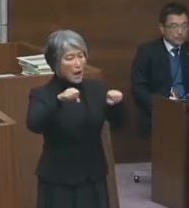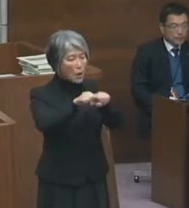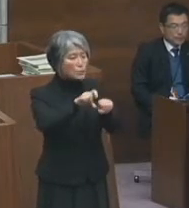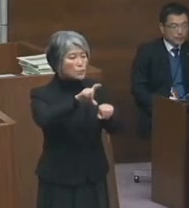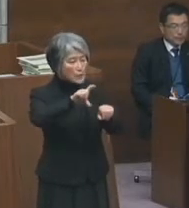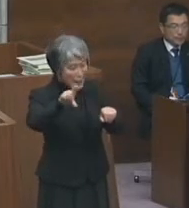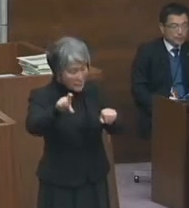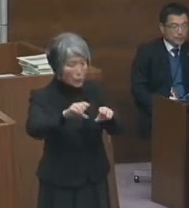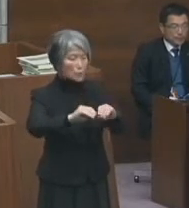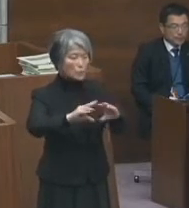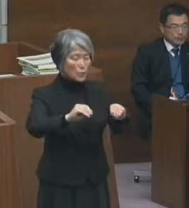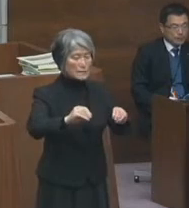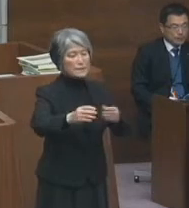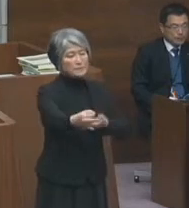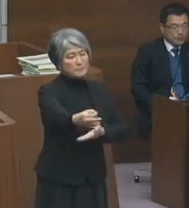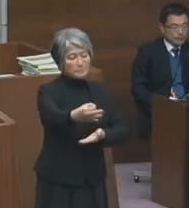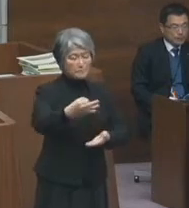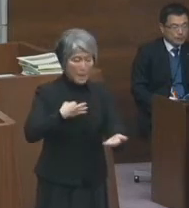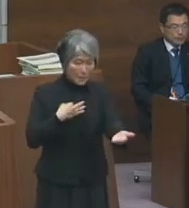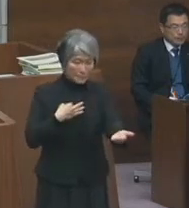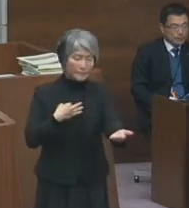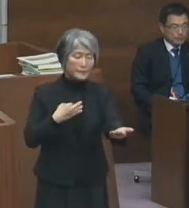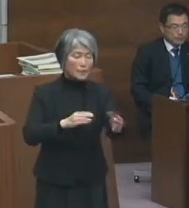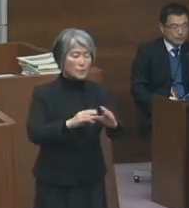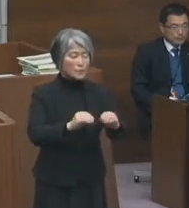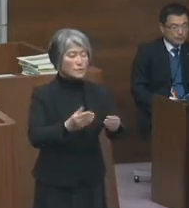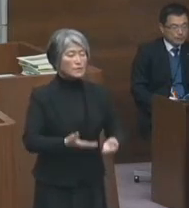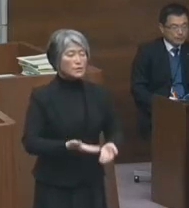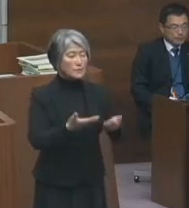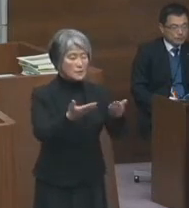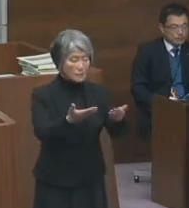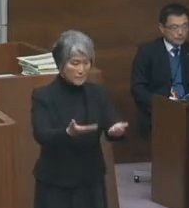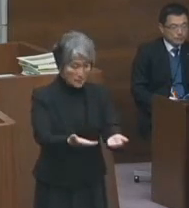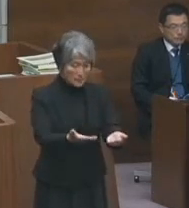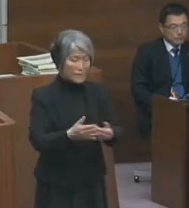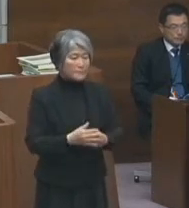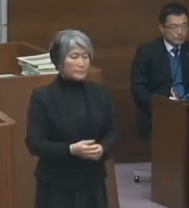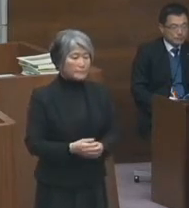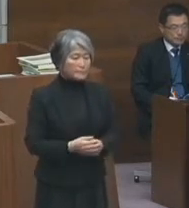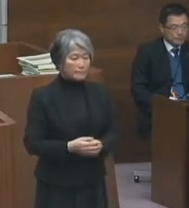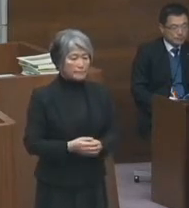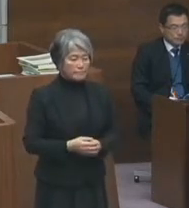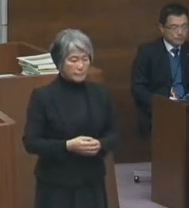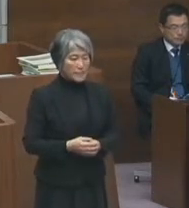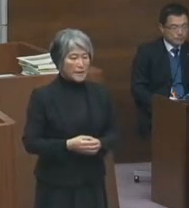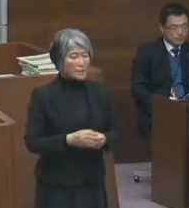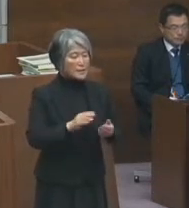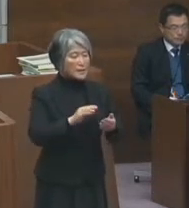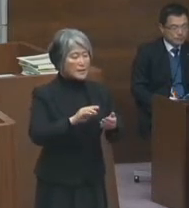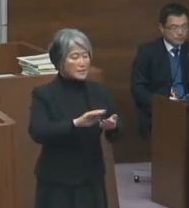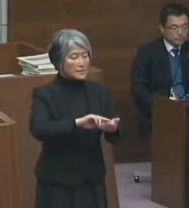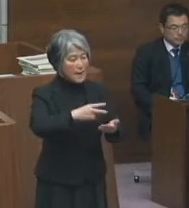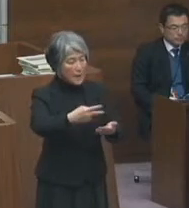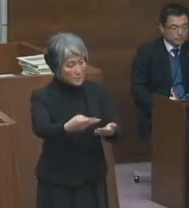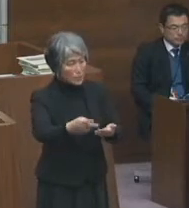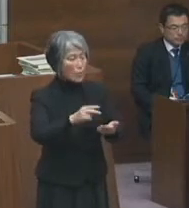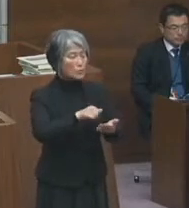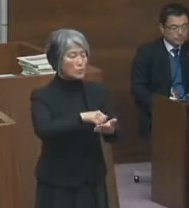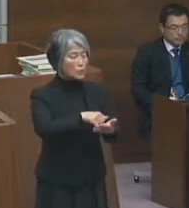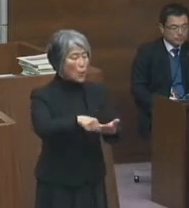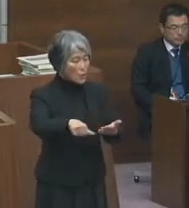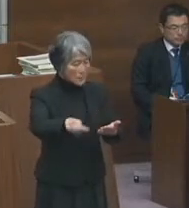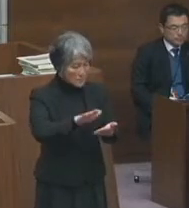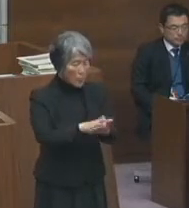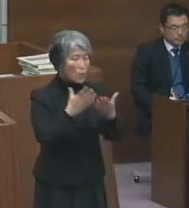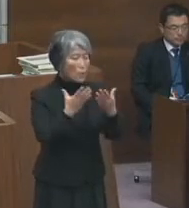領し、土地の引き渡しを行い、合わせて所有権移転登記も行ったところでございます。今後、開発